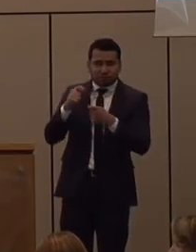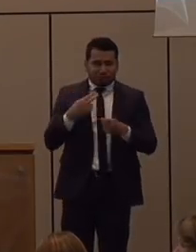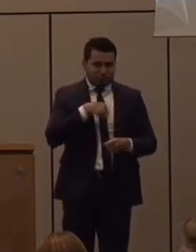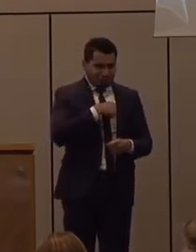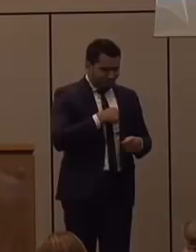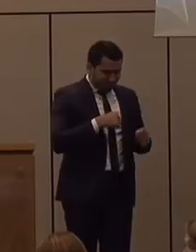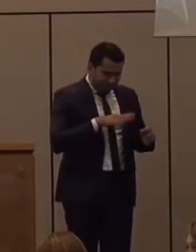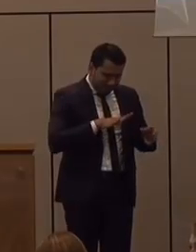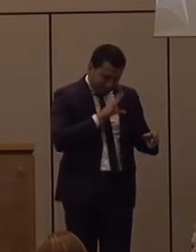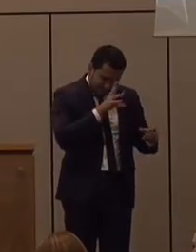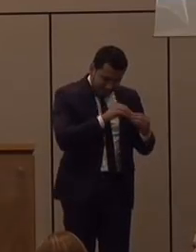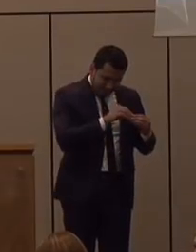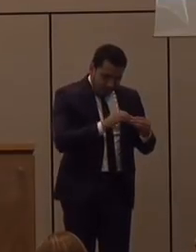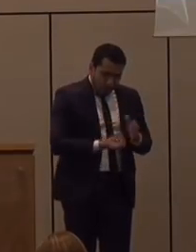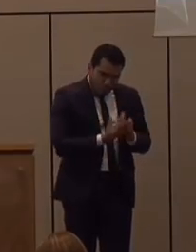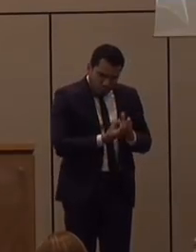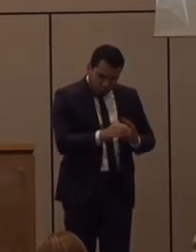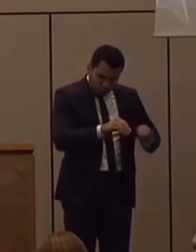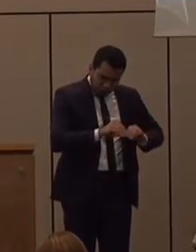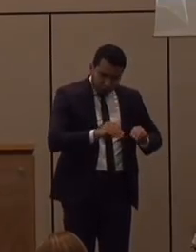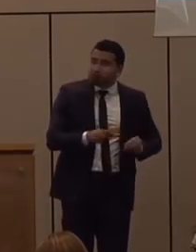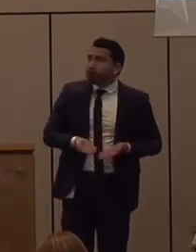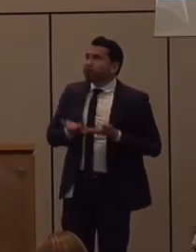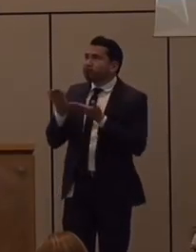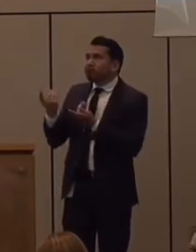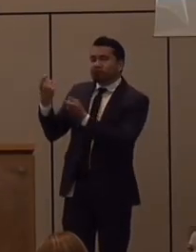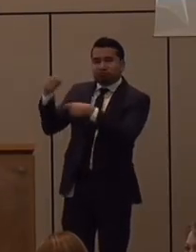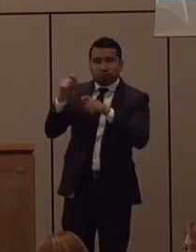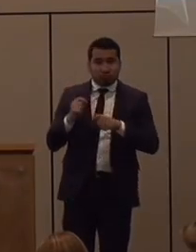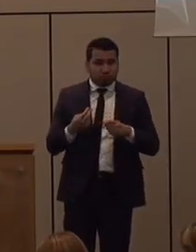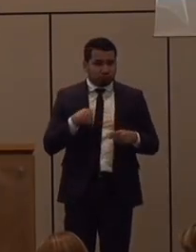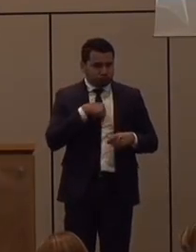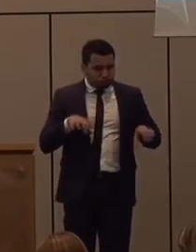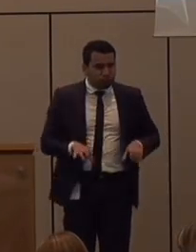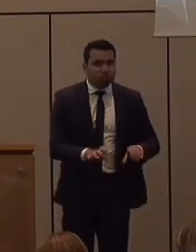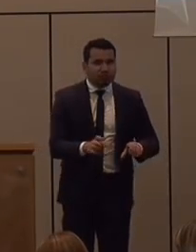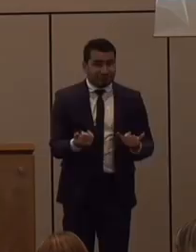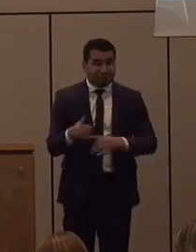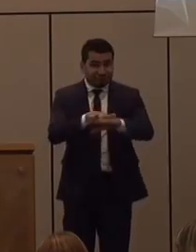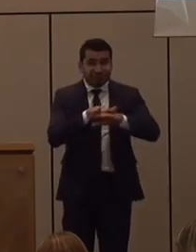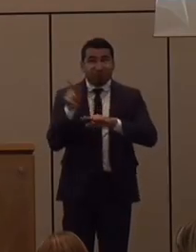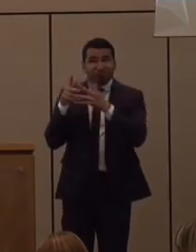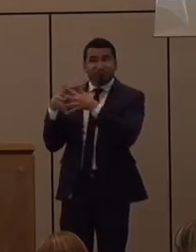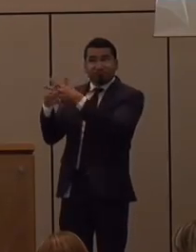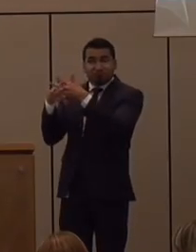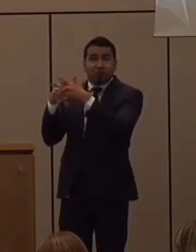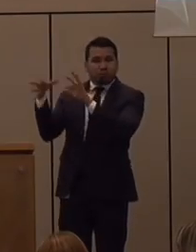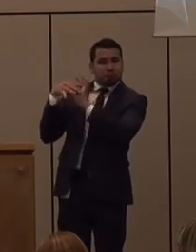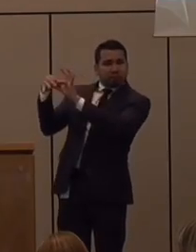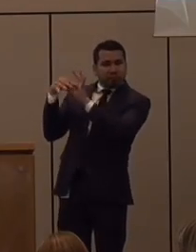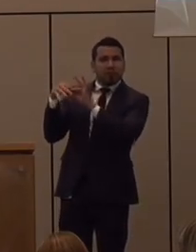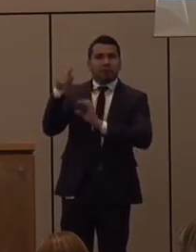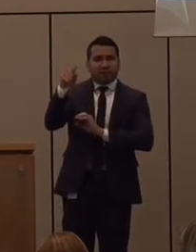sobre los cuales estamos haciendo unas acciones prioritarias veamos cuáles son nuestros principales socios en eeuu ecuador y